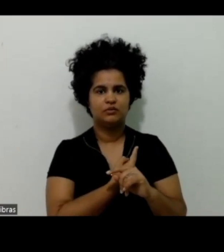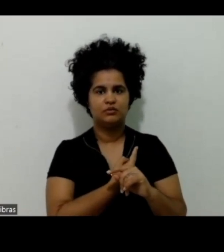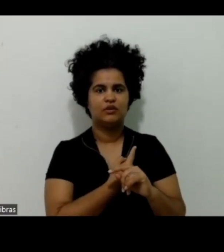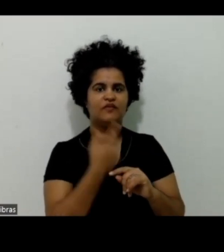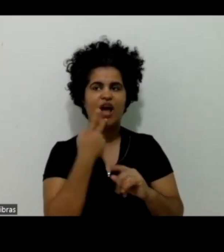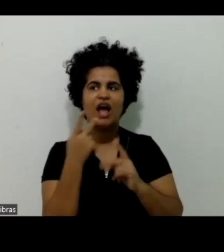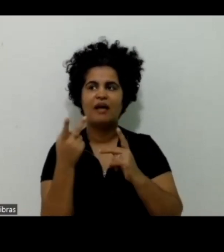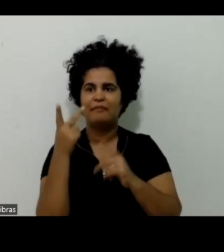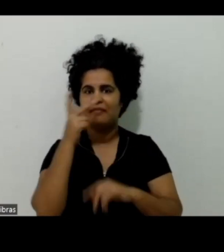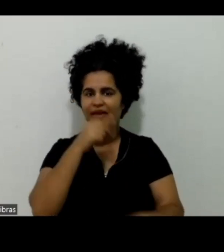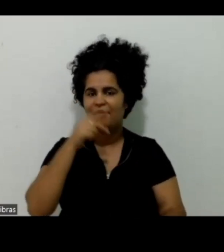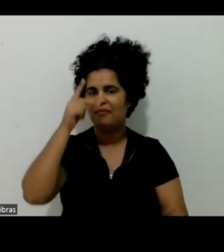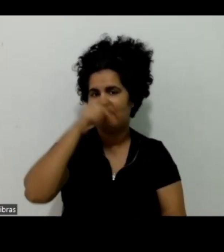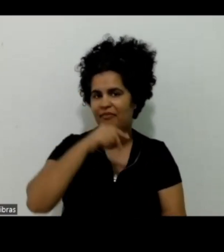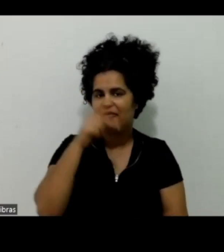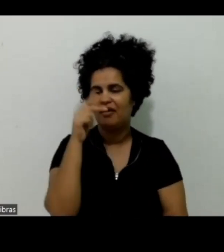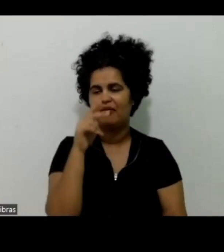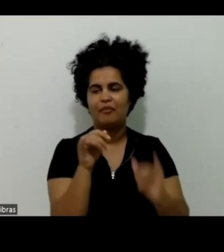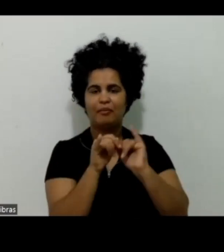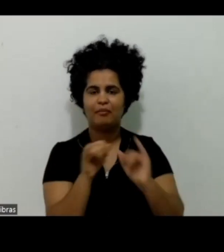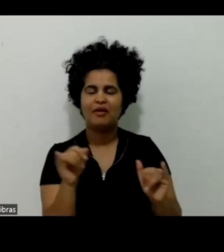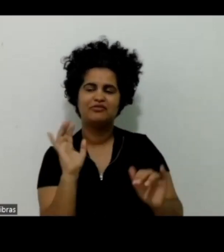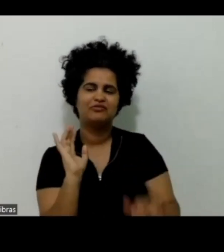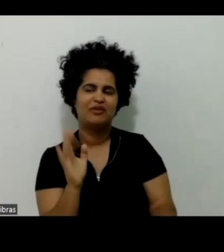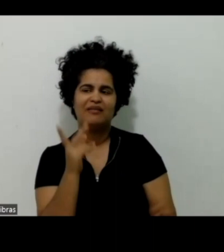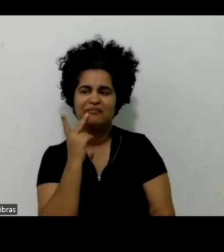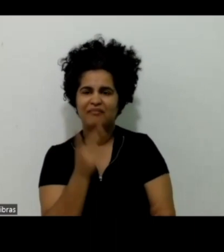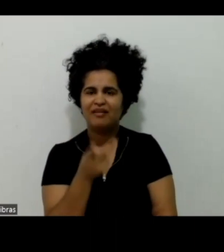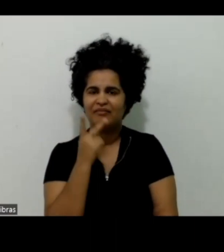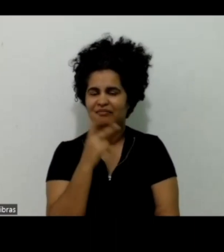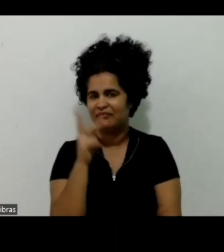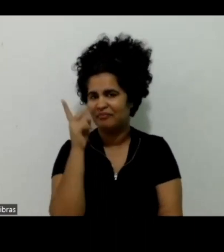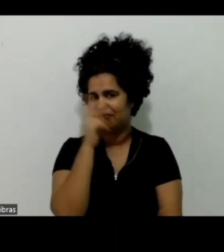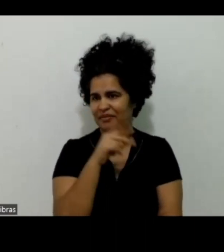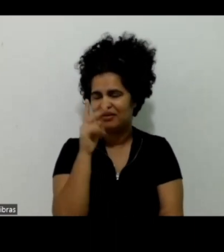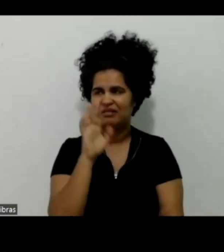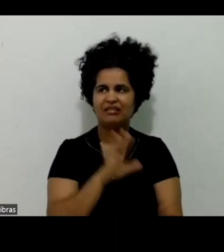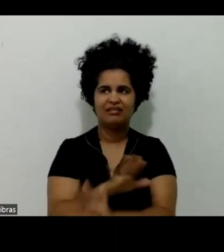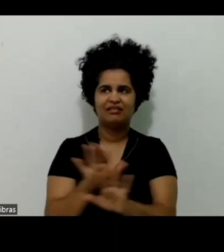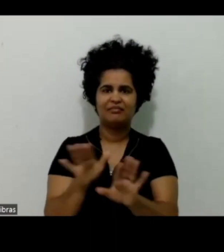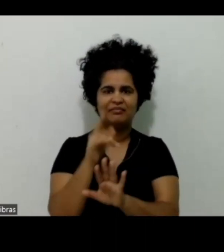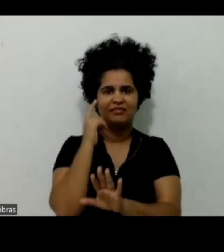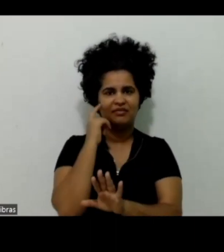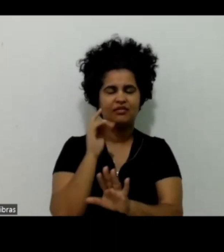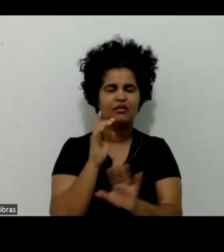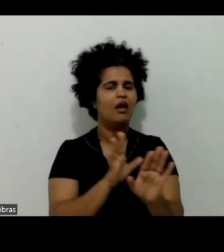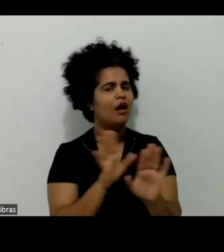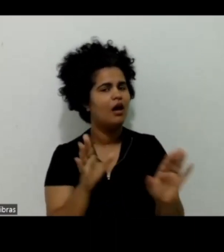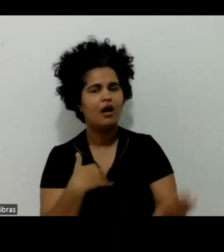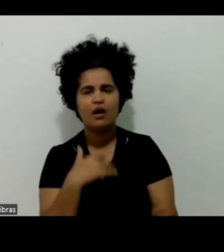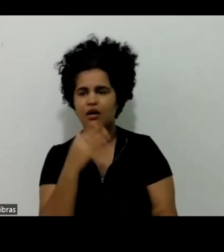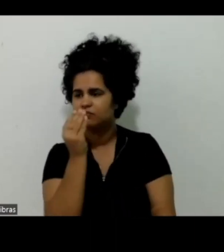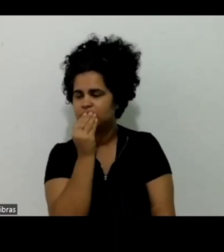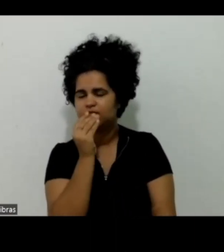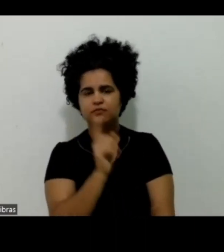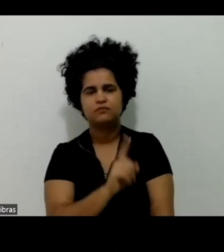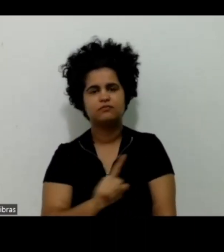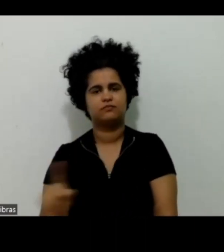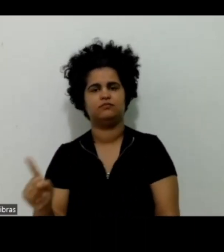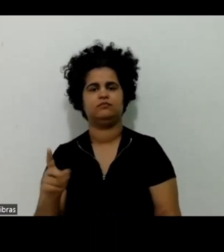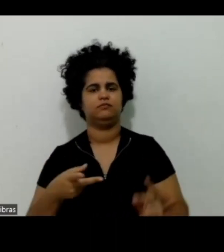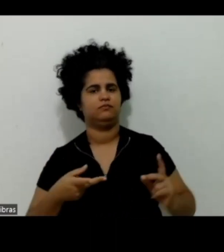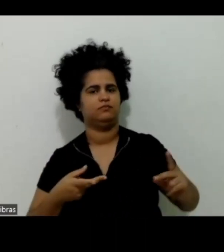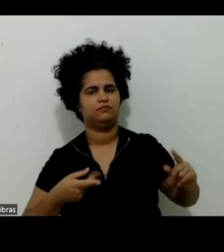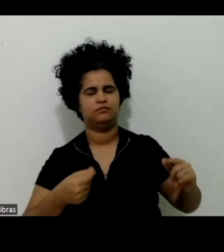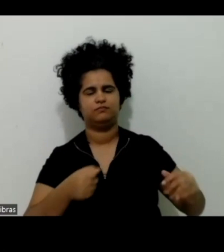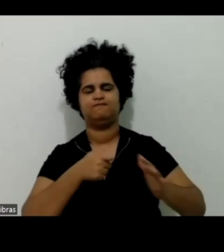disso, né, já teve campanha, e nananã, né, já tá bom, já deu. É isso, a gente vai falar disso porque as populações negras estão sendo